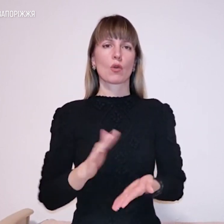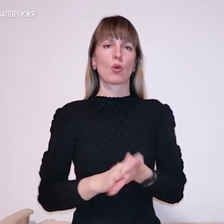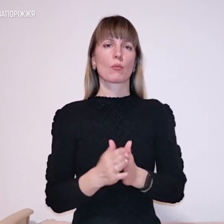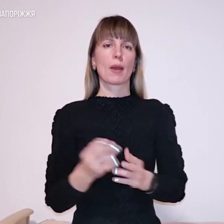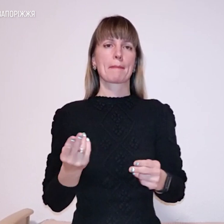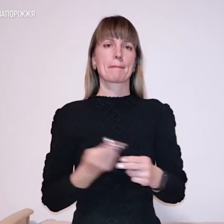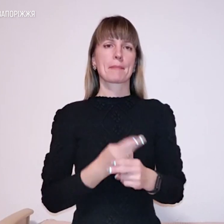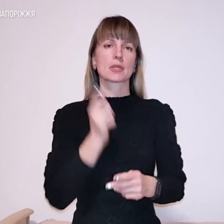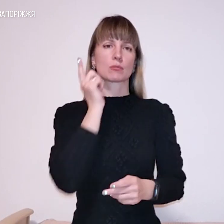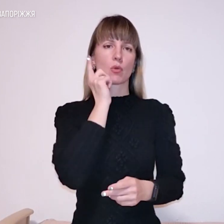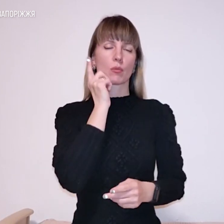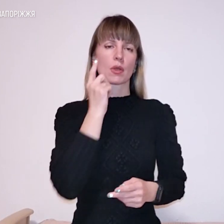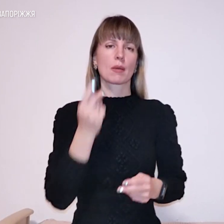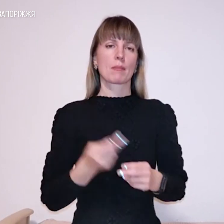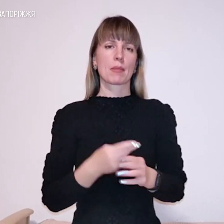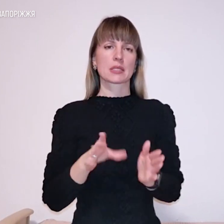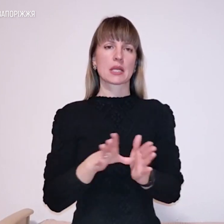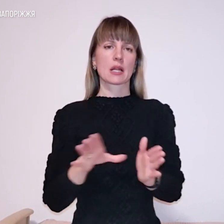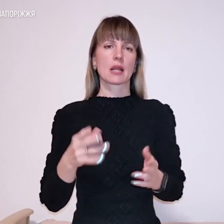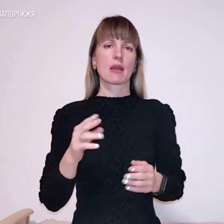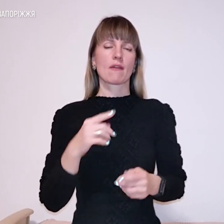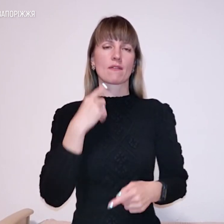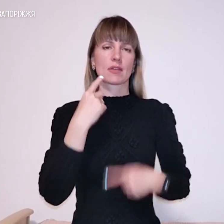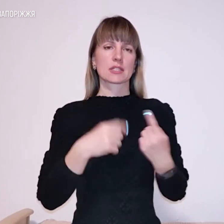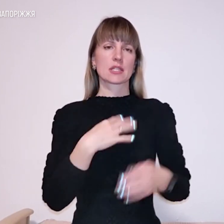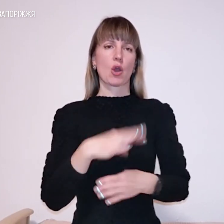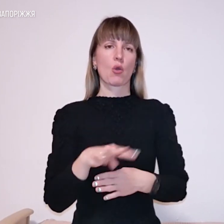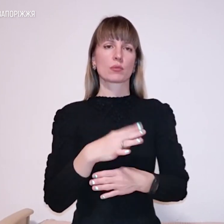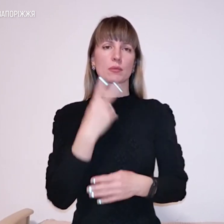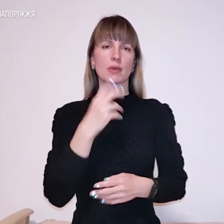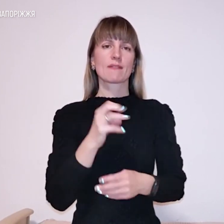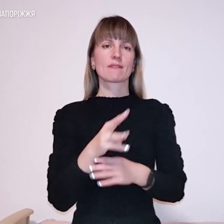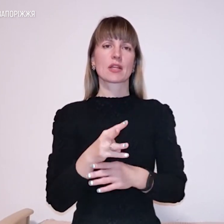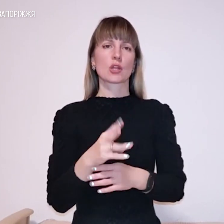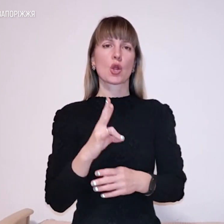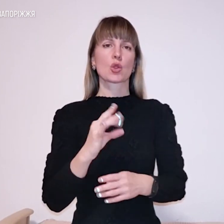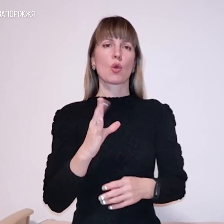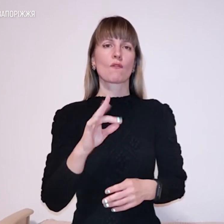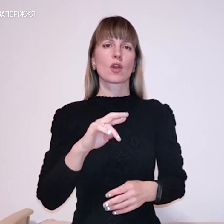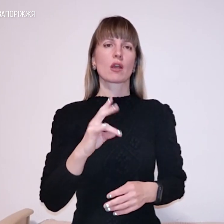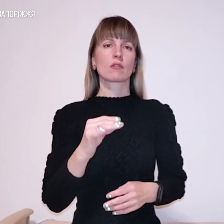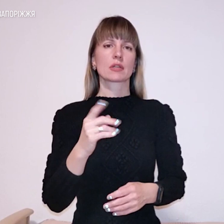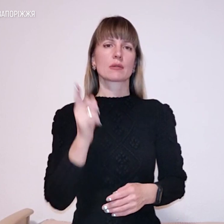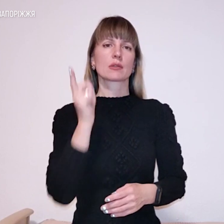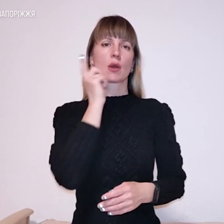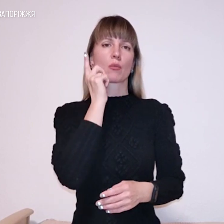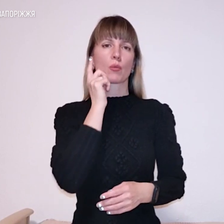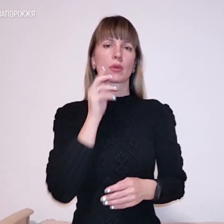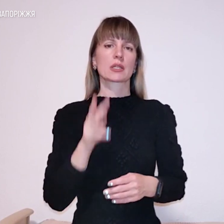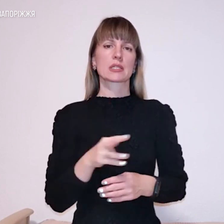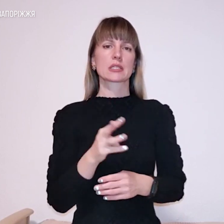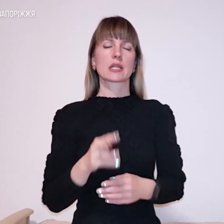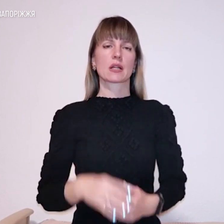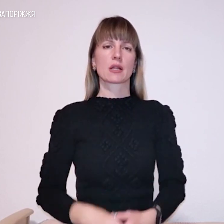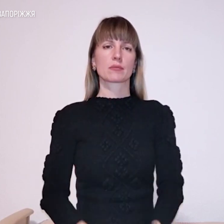мобільного зв'язку та під постійними обстрілами, показує відео Новояковлівки, зняте на мобільний телефон.